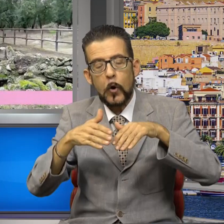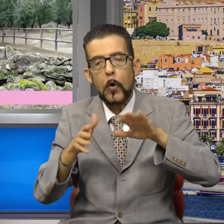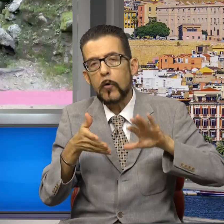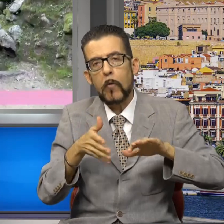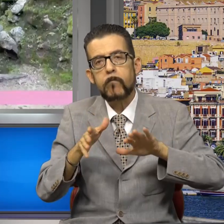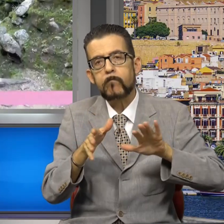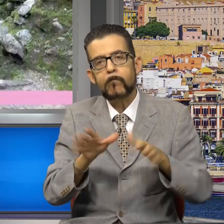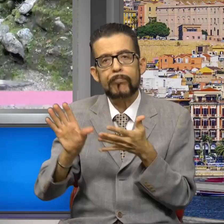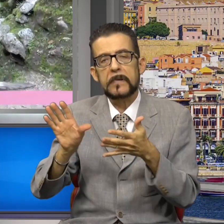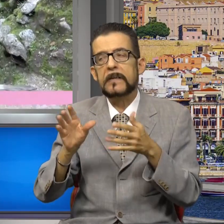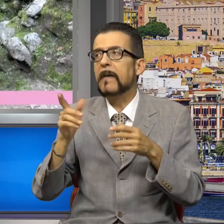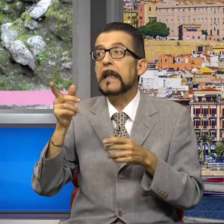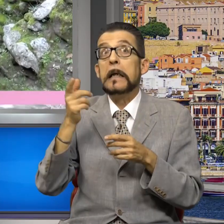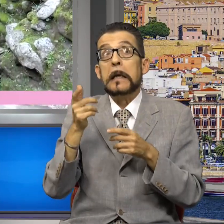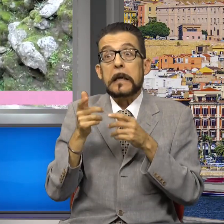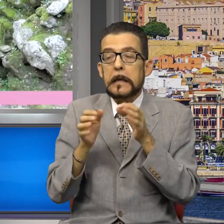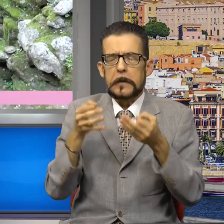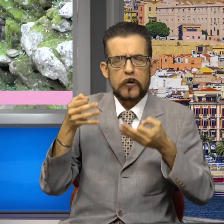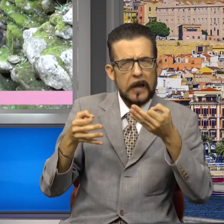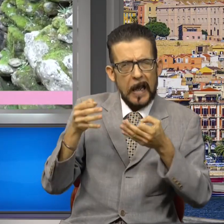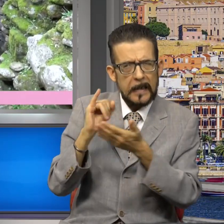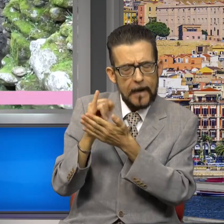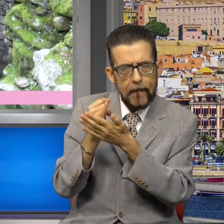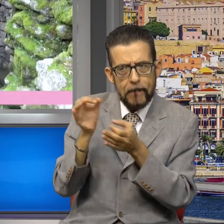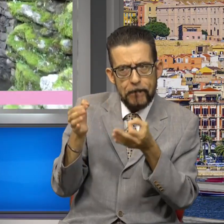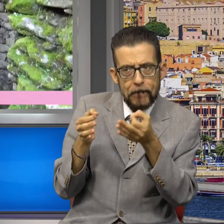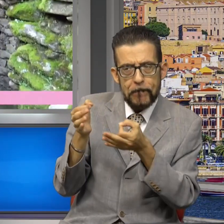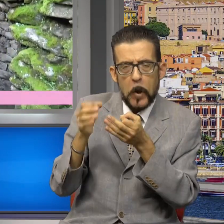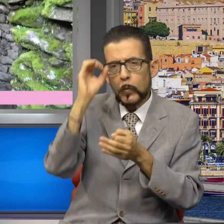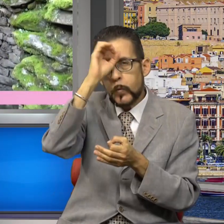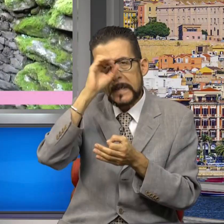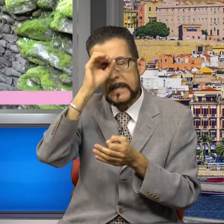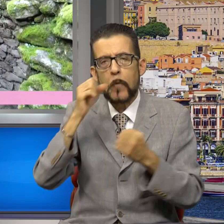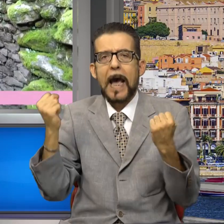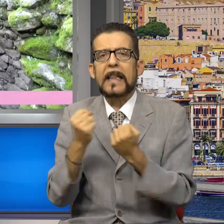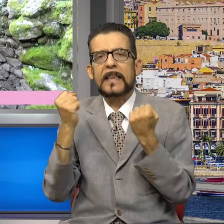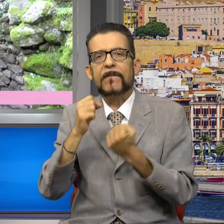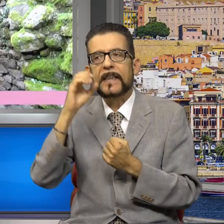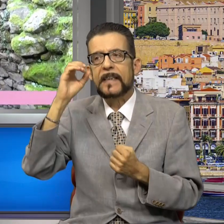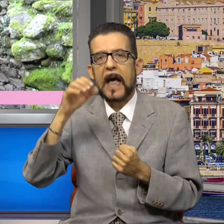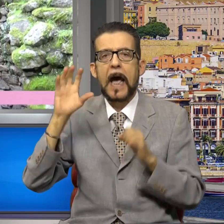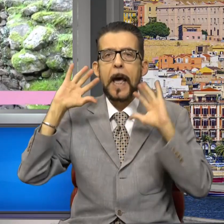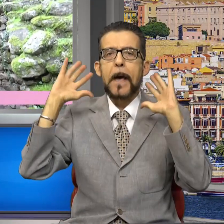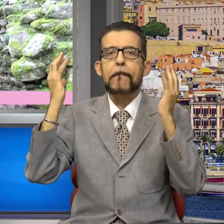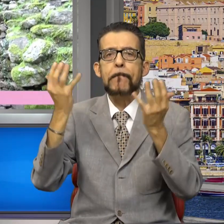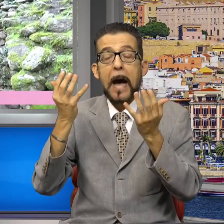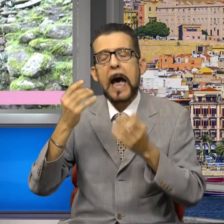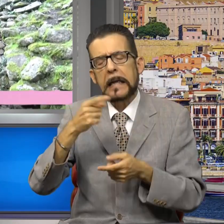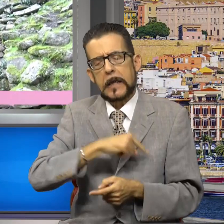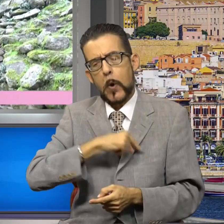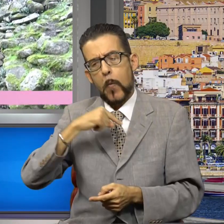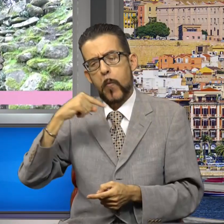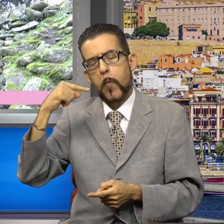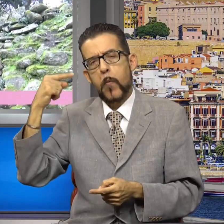di calibrare le presenze turistiche. Naturalmente l'attività dei parchi ci consente anche di allungare quella che può essere la stagione turistica